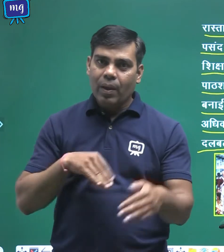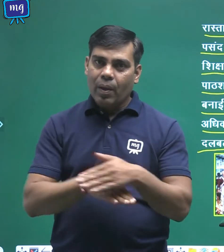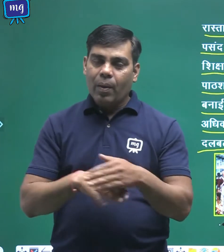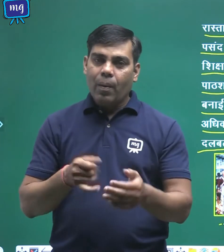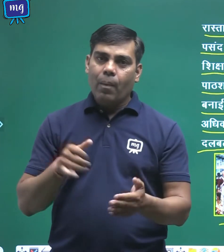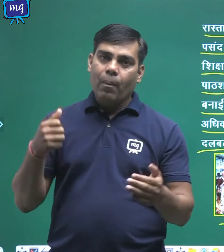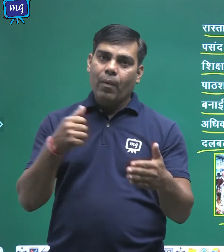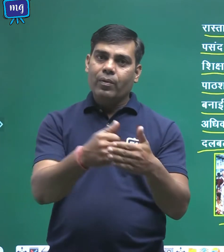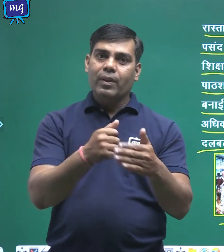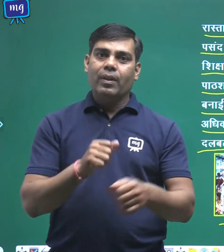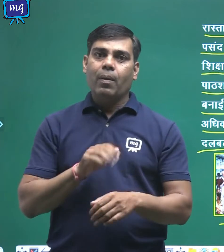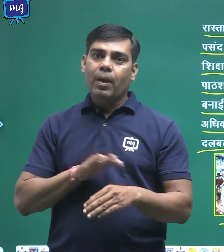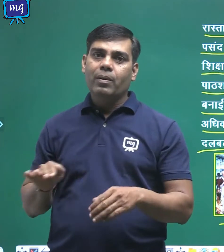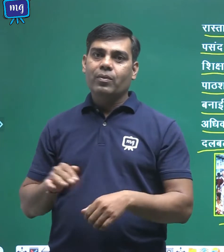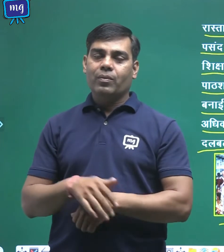प्यारे बच्चों,